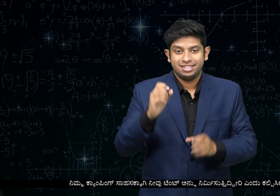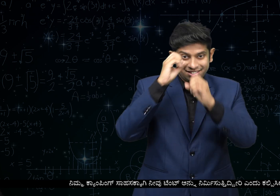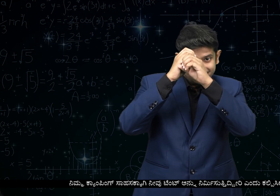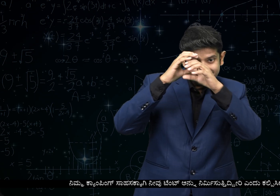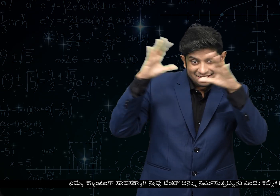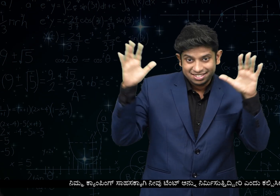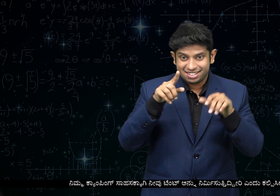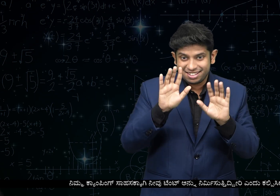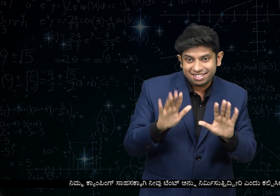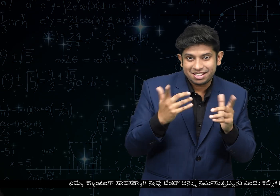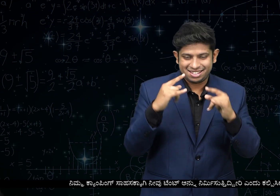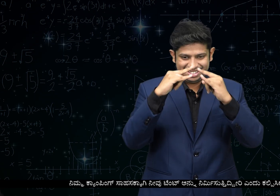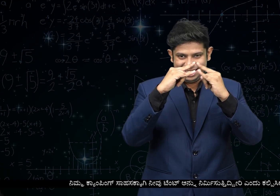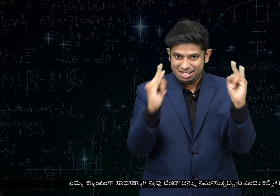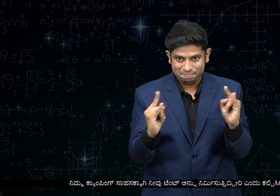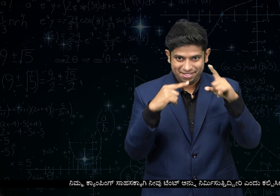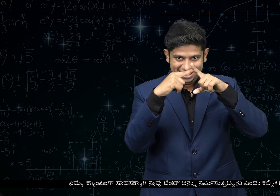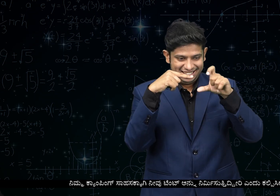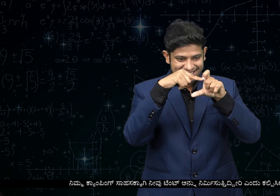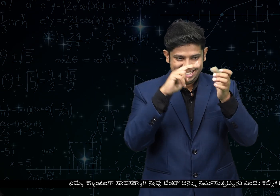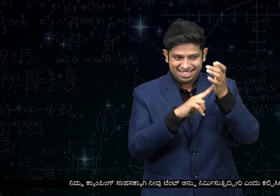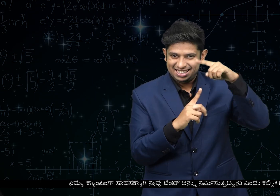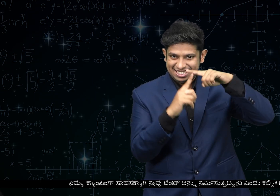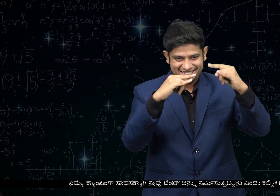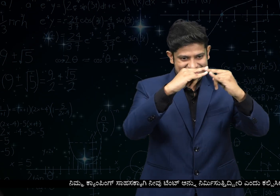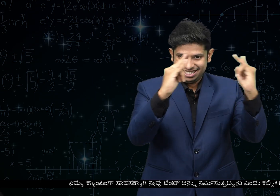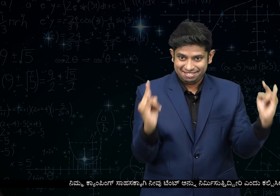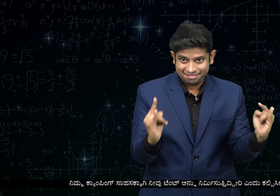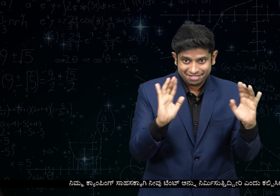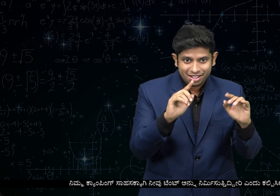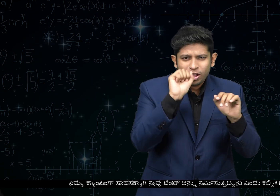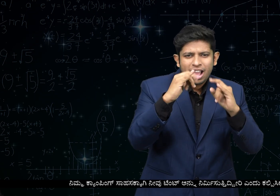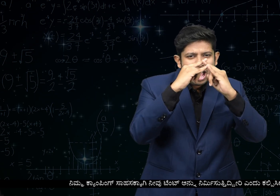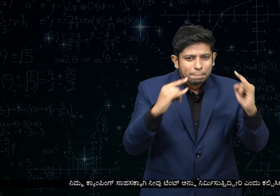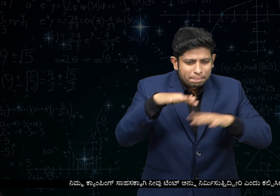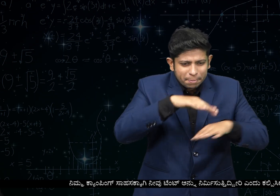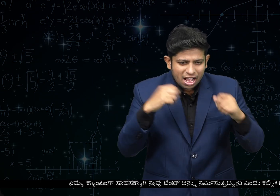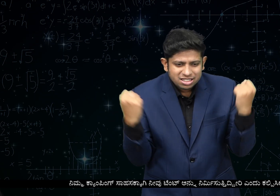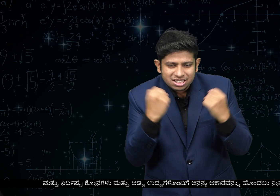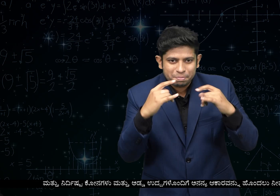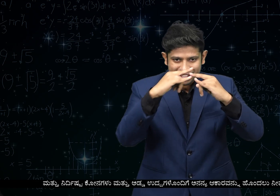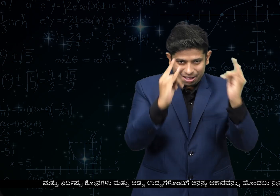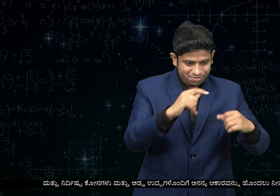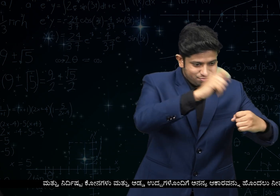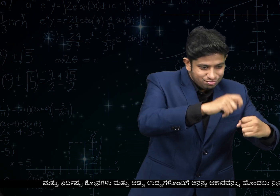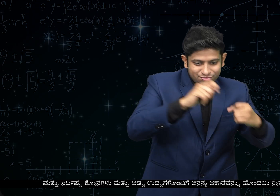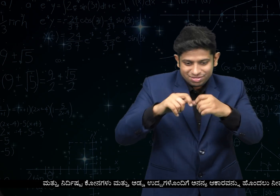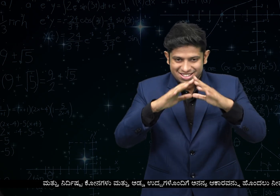ನಿಮ್ಮ ಕ್ಯಾಂಪಿಂಗ್ ಸಹಾಯಕ್ಕಾಗಿ ನೀವು ಟೆಂಟ್ ಅನ್ನು ನಿರ್ಮಿಸಿದ್ದೀರಿ ಎಂದು ಕಲ್ಪಿಸಿಕೊಳ್ಳಿ ಮತ್ತು ನಿರ್ದಿಷ್ಟ